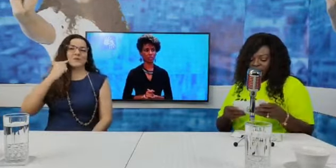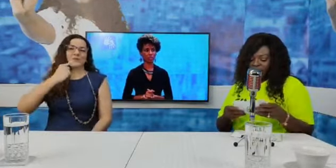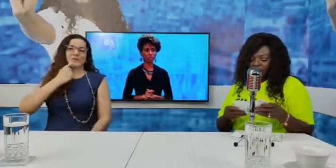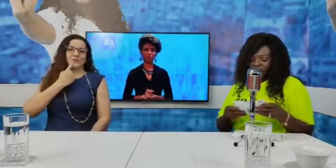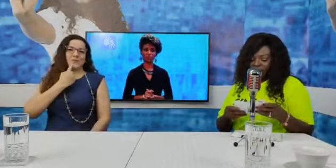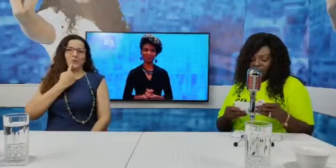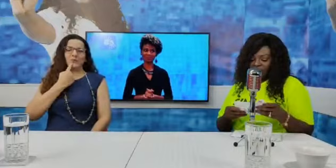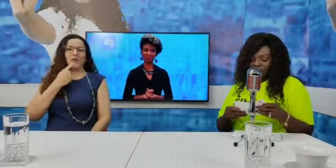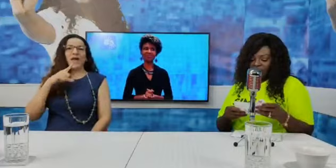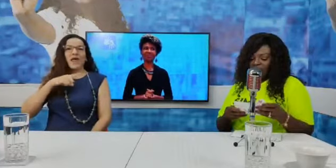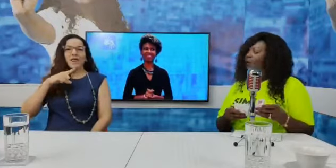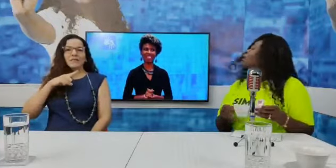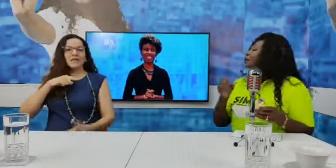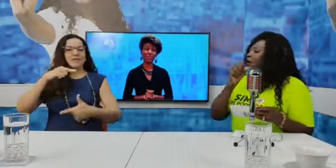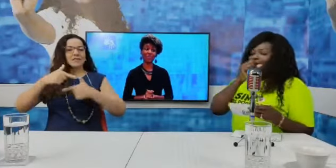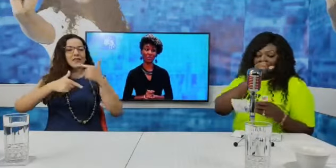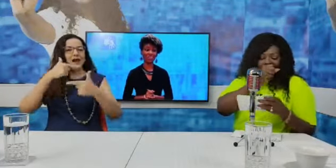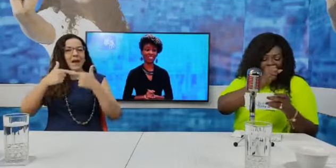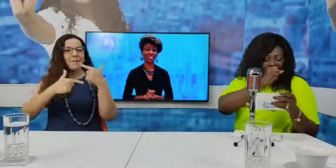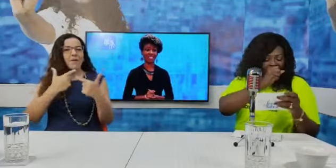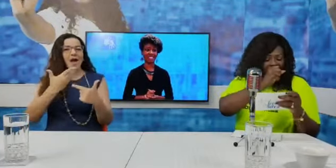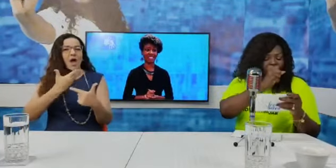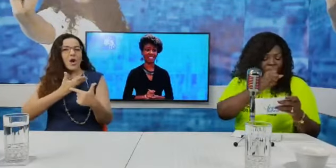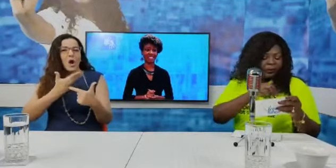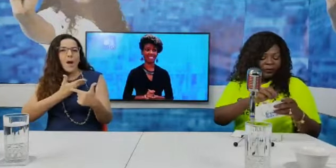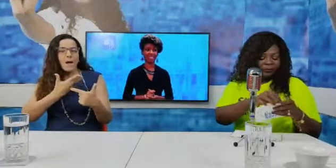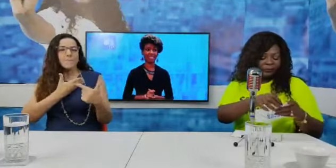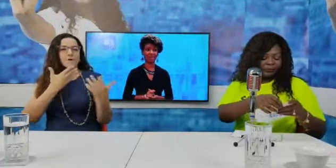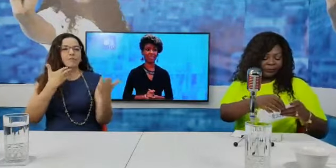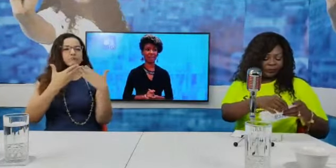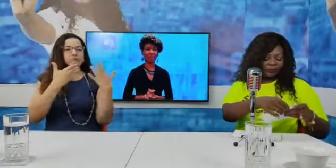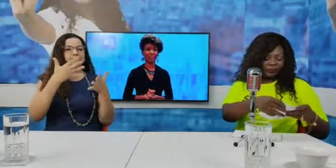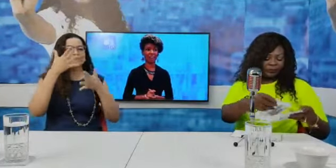pessoas. No surdo acontece isso.